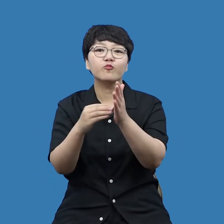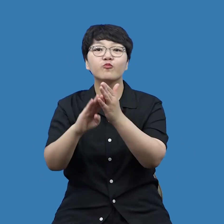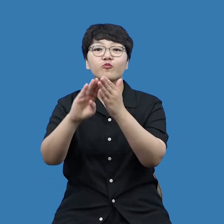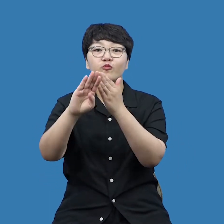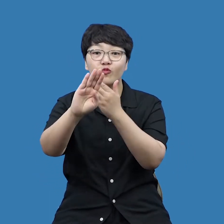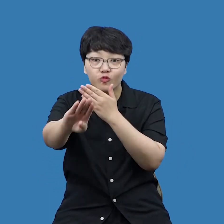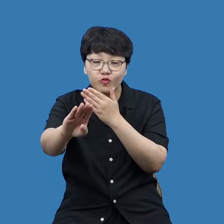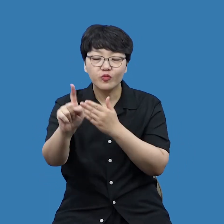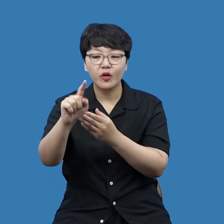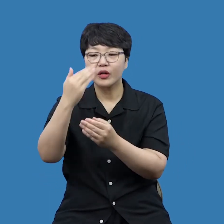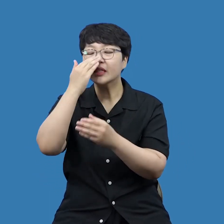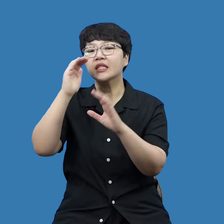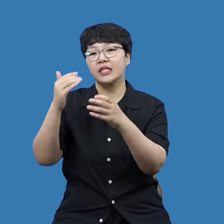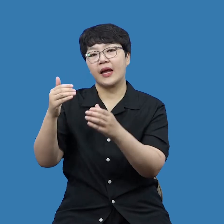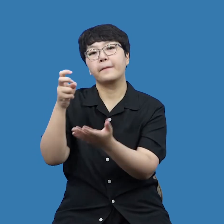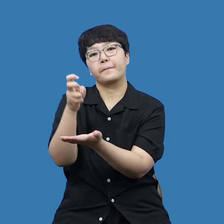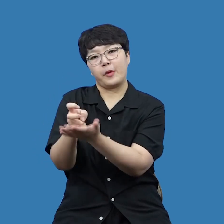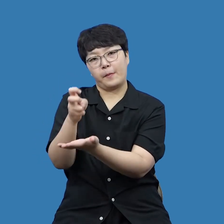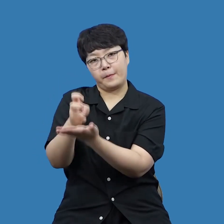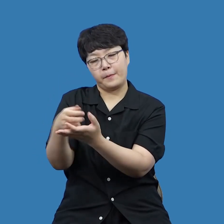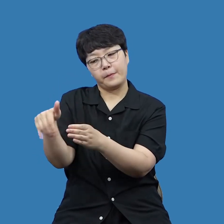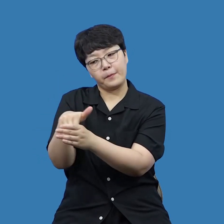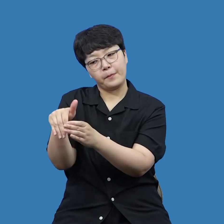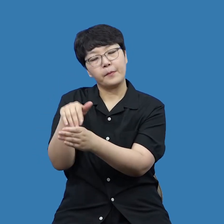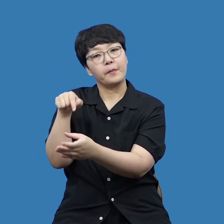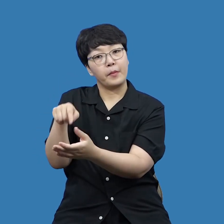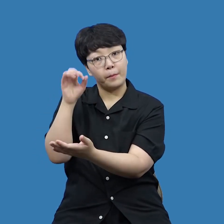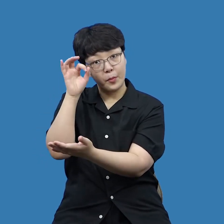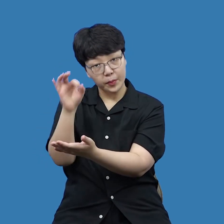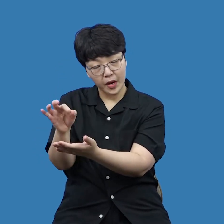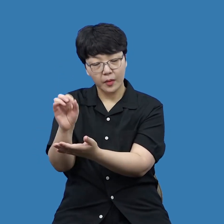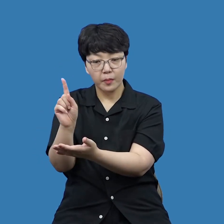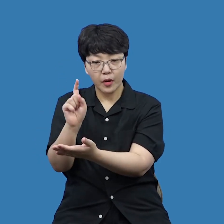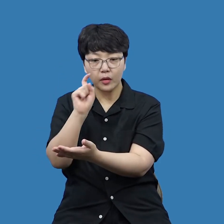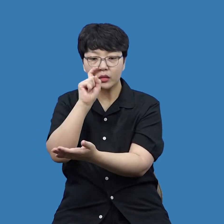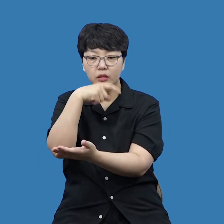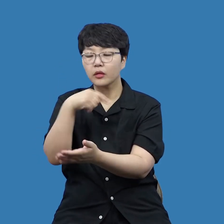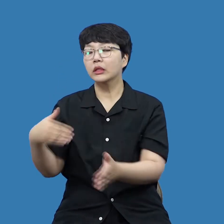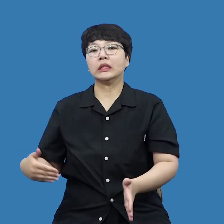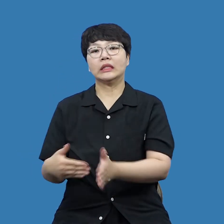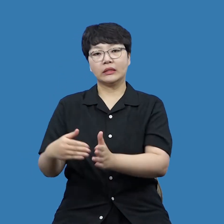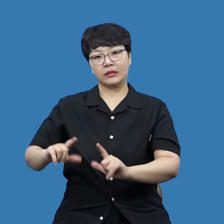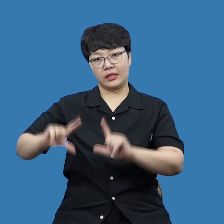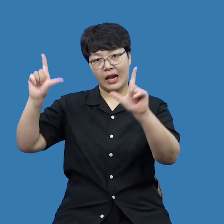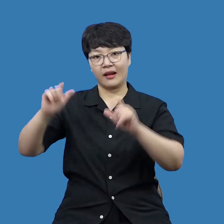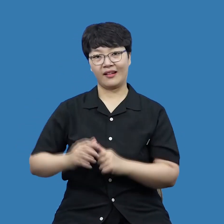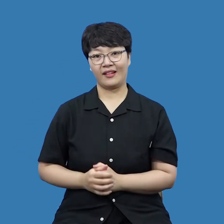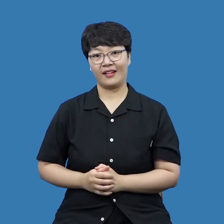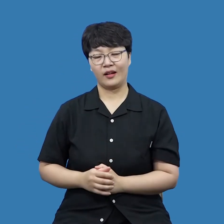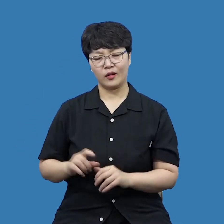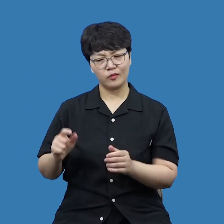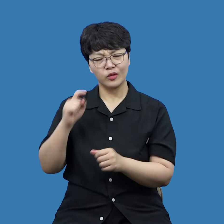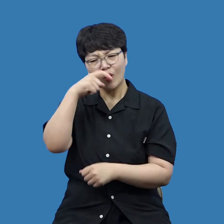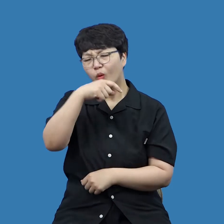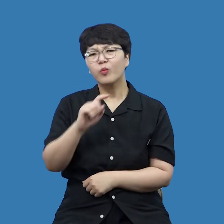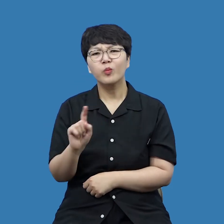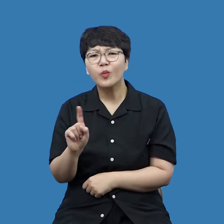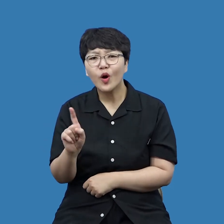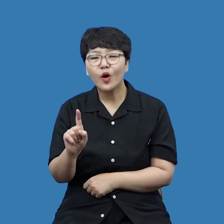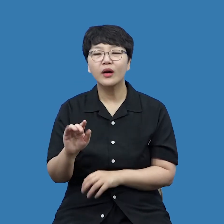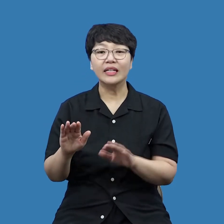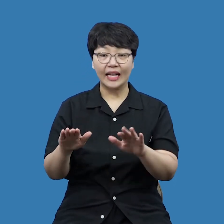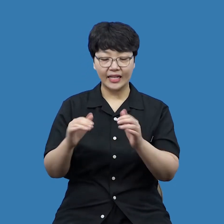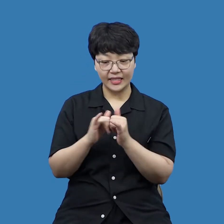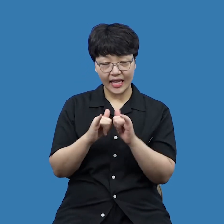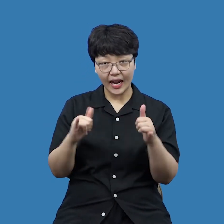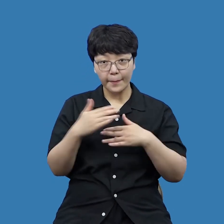유대 율법에 의하면 이날은 부정이 끝나는 날이에요. 부정이 끝나는 날. 우리 몸에서 피가 나오는 것을